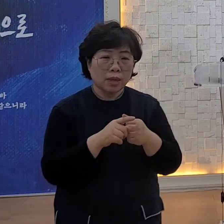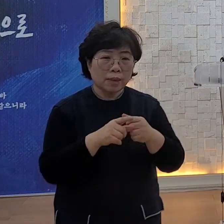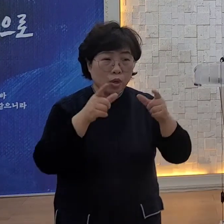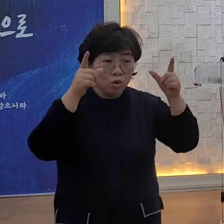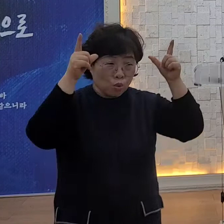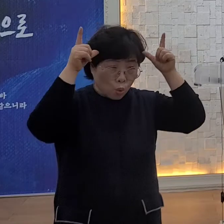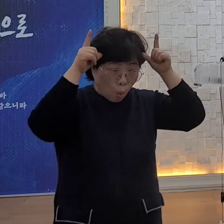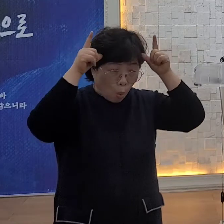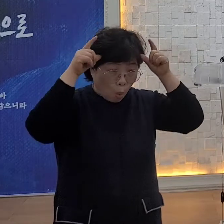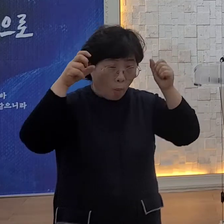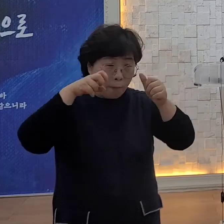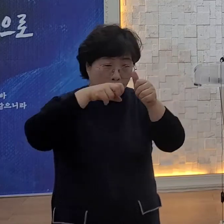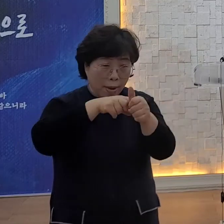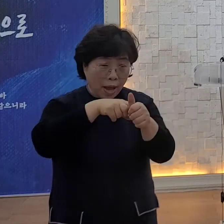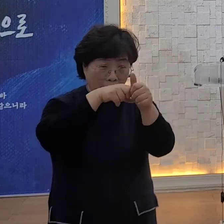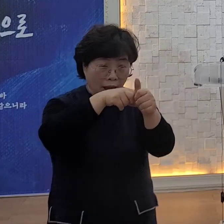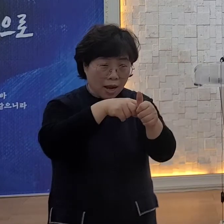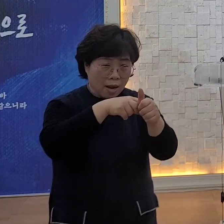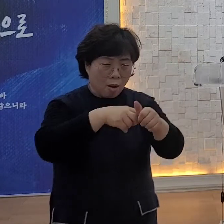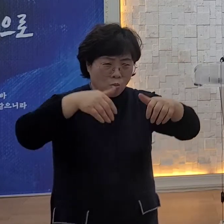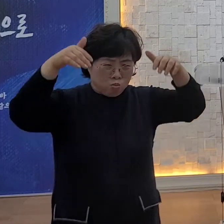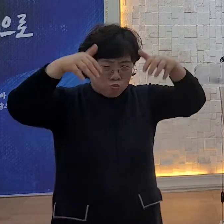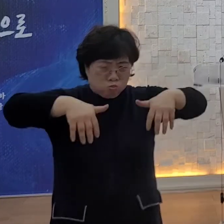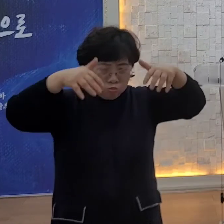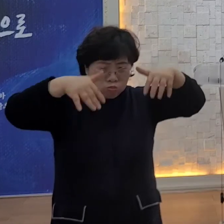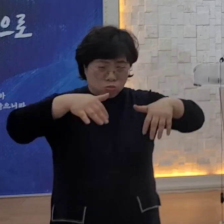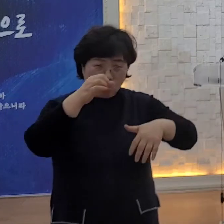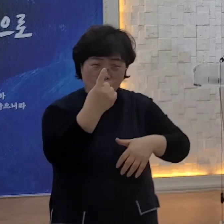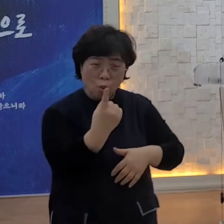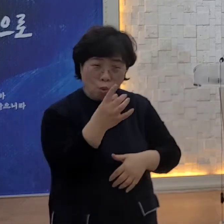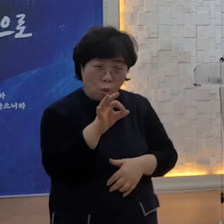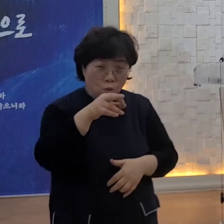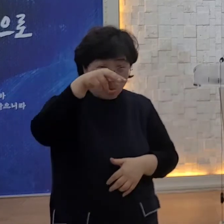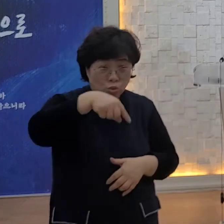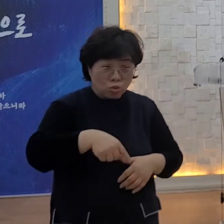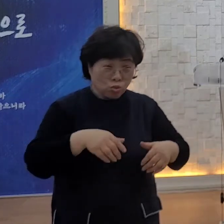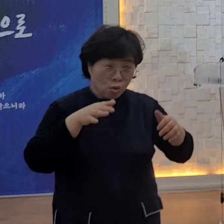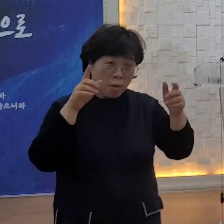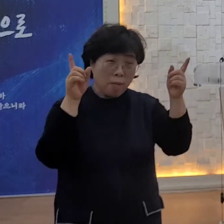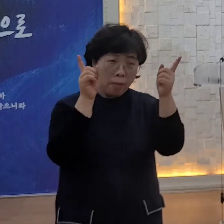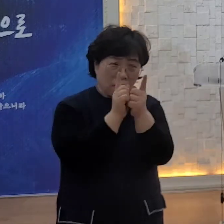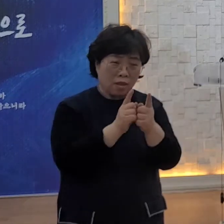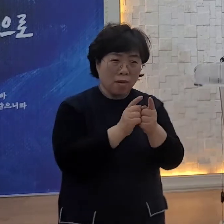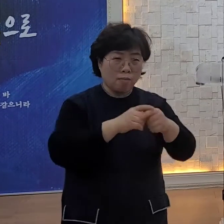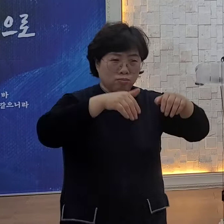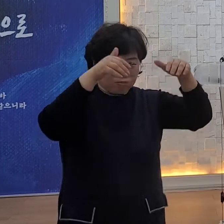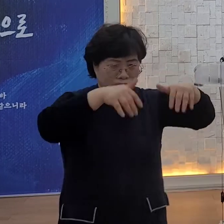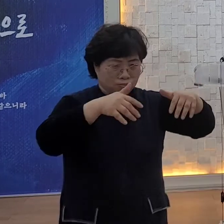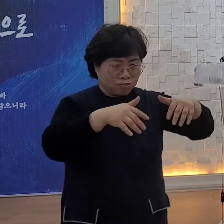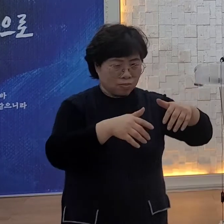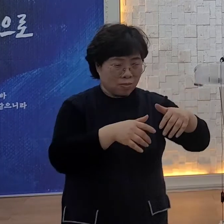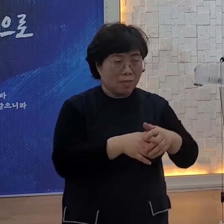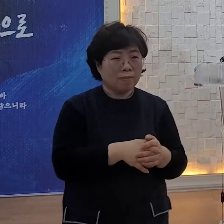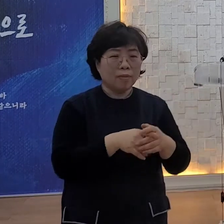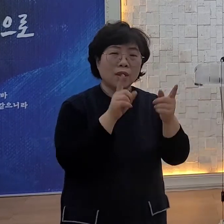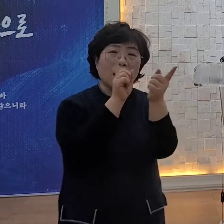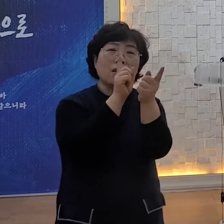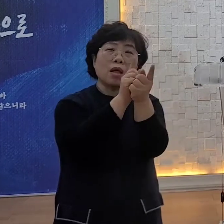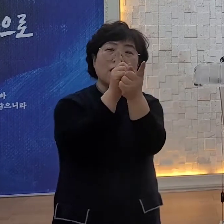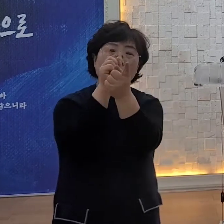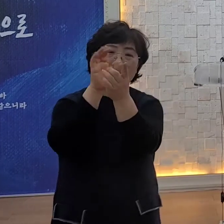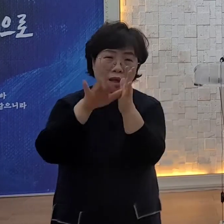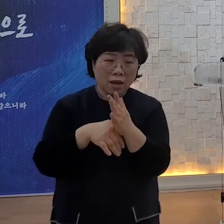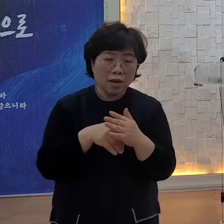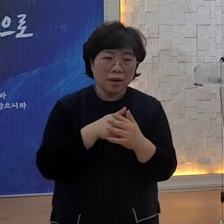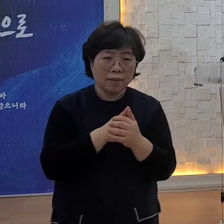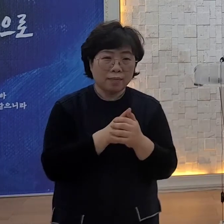소와 말이 홍수를 만났어요. 홍수를. 막 급류가 밀려오는 홍수를 만났을 때에